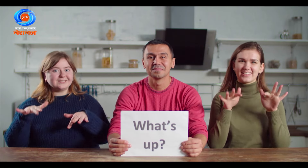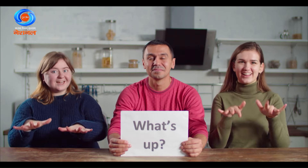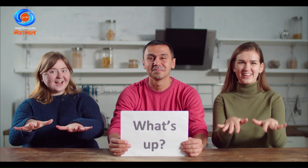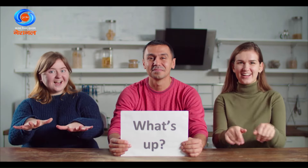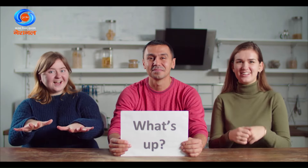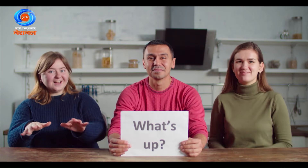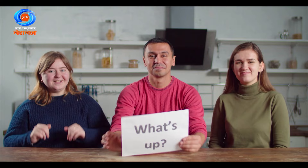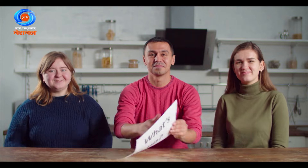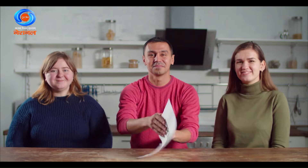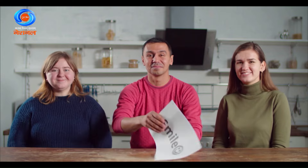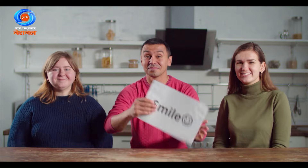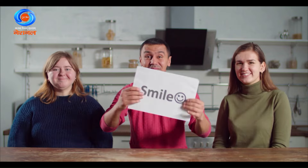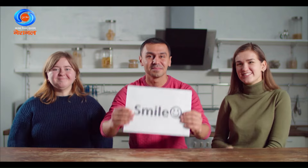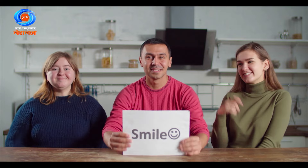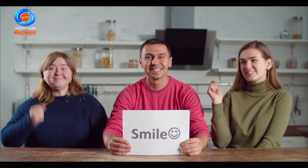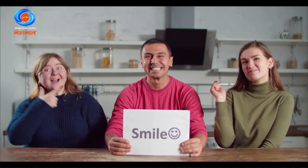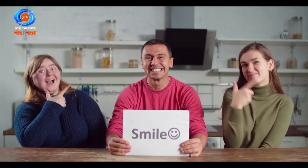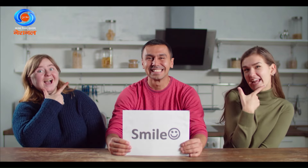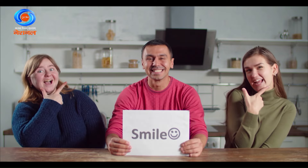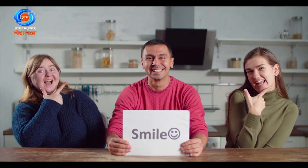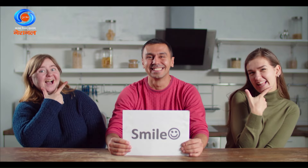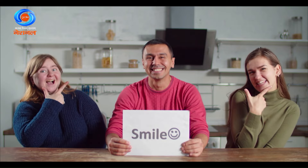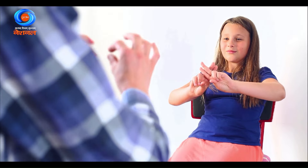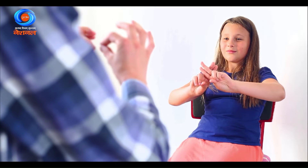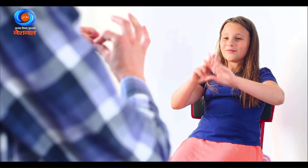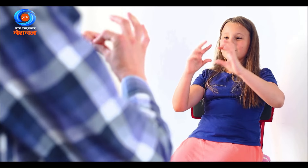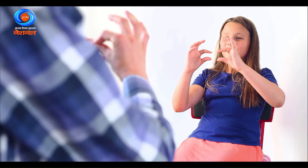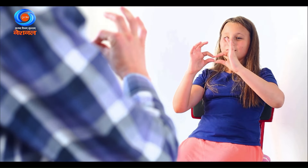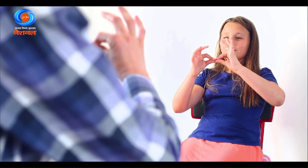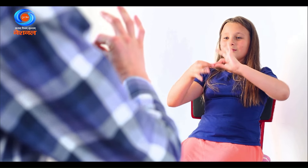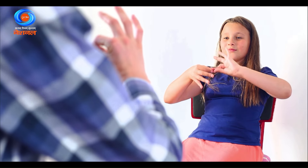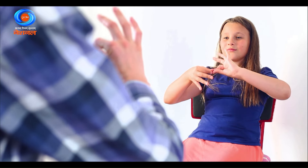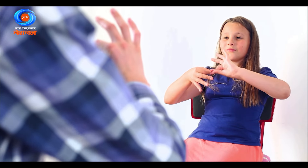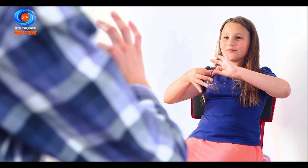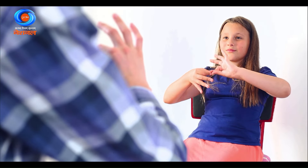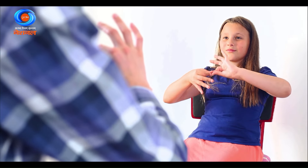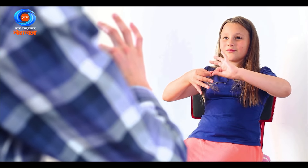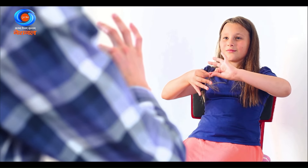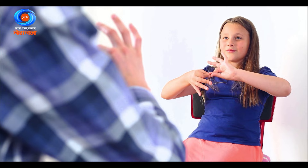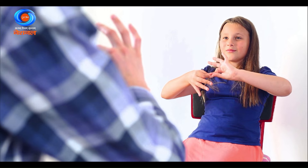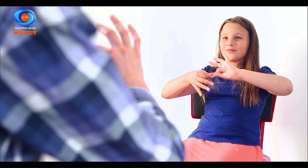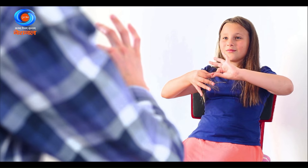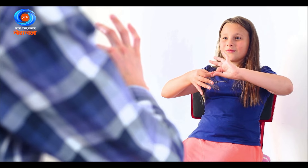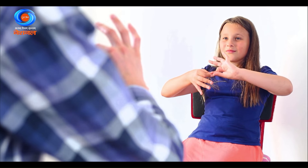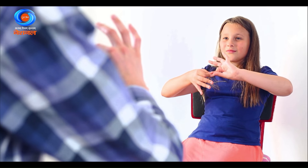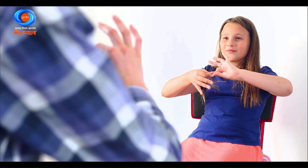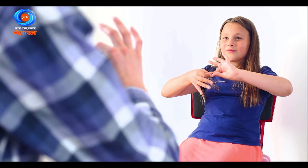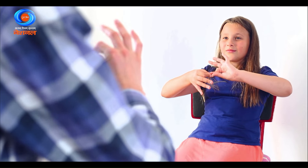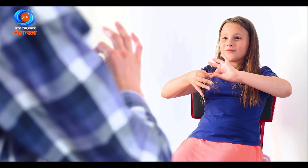है, बल्कि आत्मनिर्भरता, आत्मविश्वास और सम्मान से जीने की शक्ति भी देती है। ये भाषा समाज को